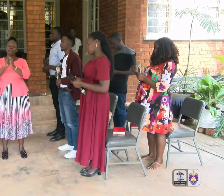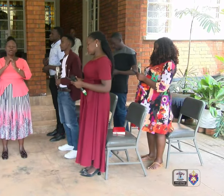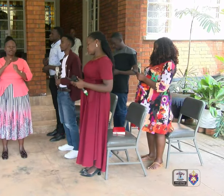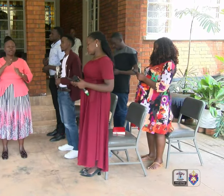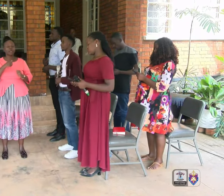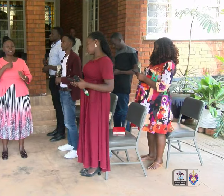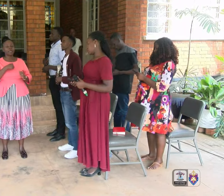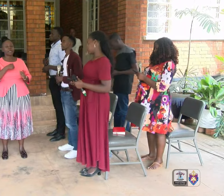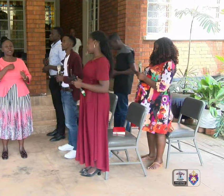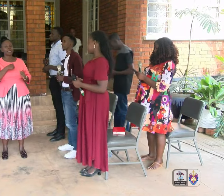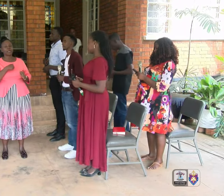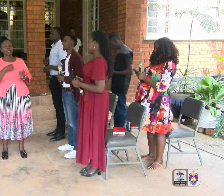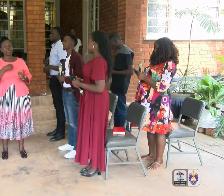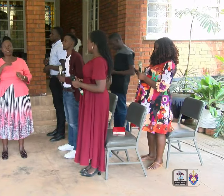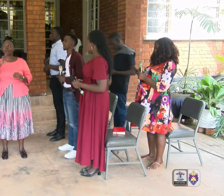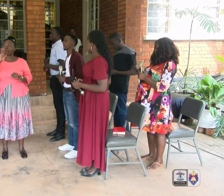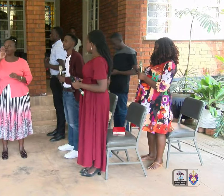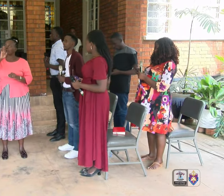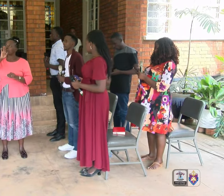beera nange